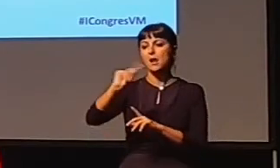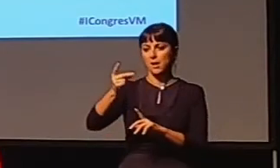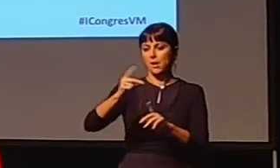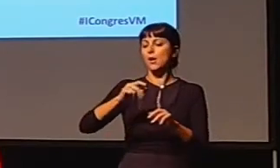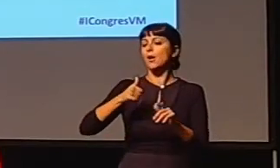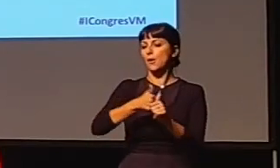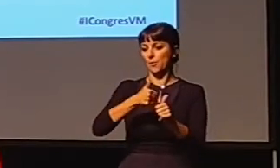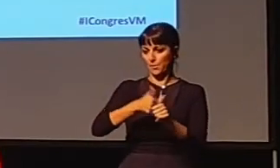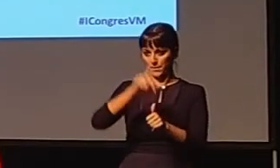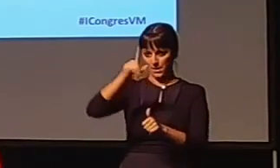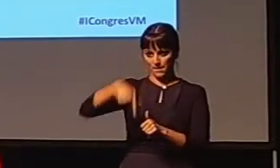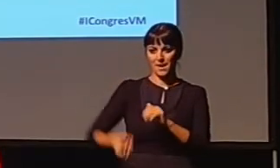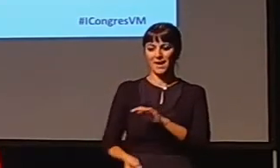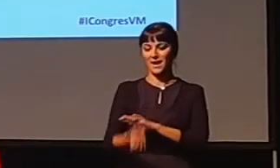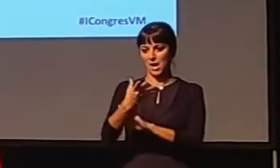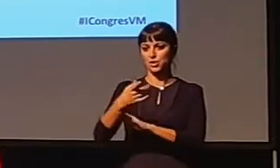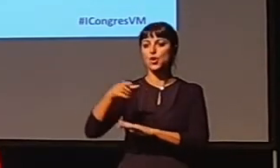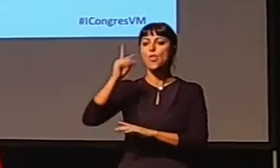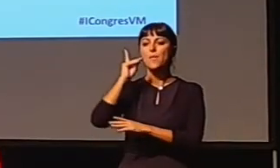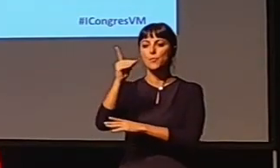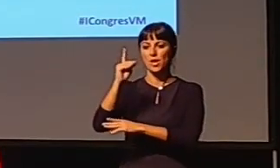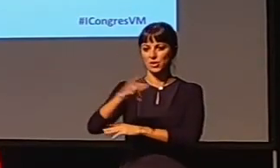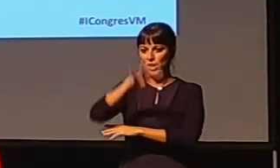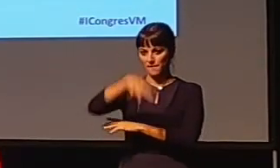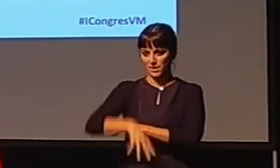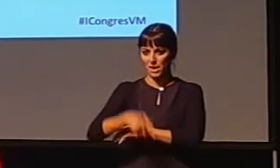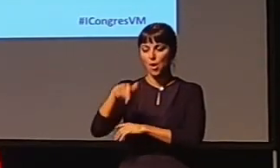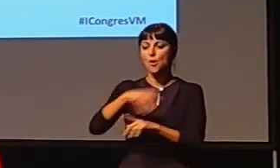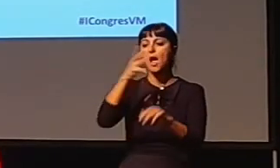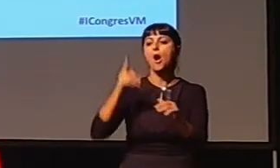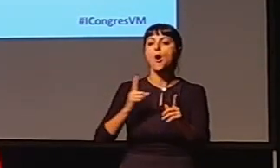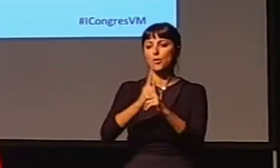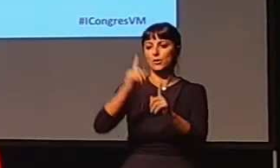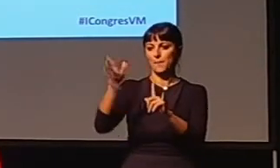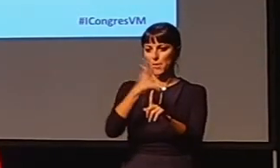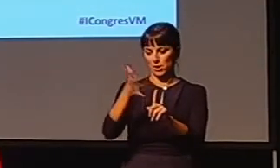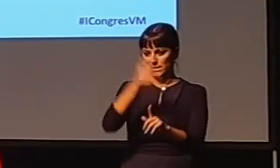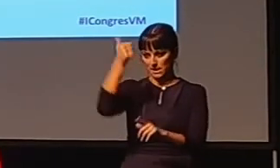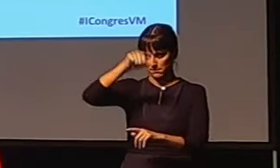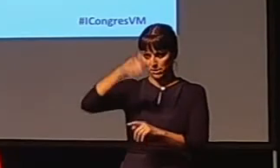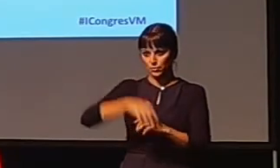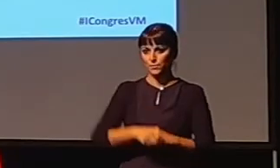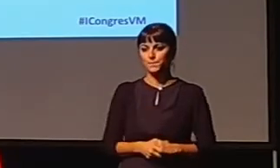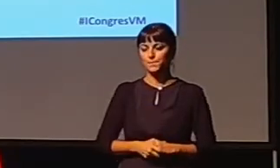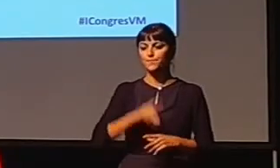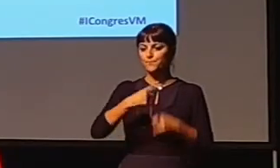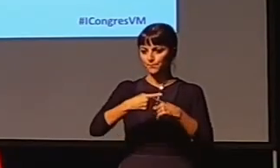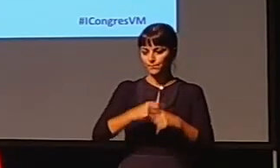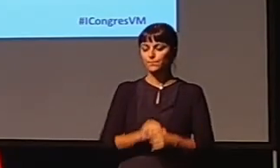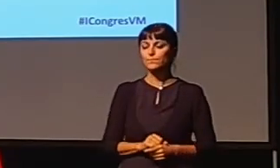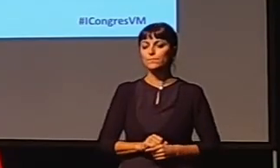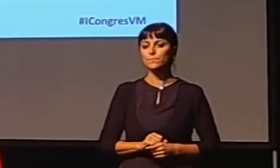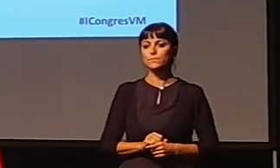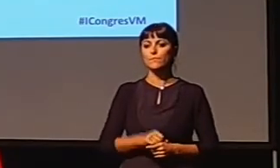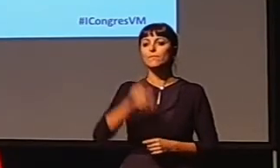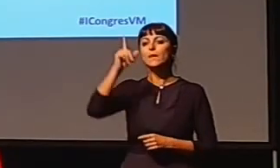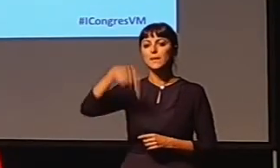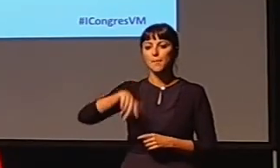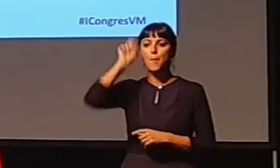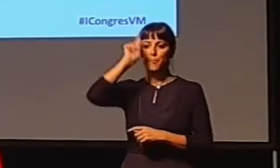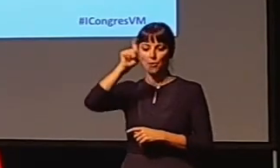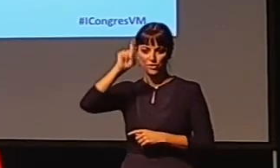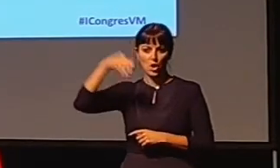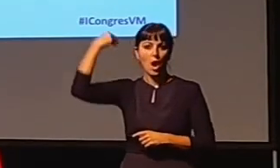de la Diputació de Barcelona. És professora sobre abordatge de les violències sexuals del postgrau en